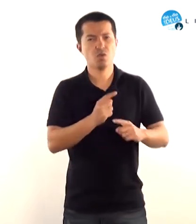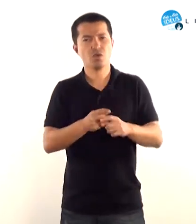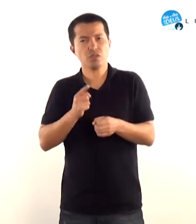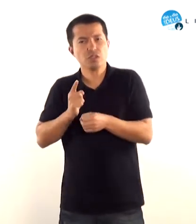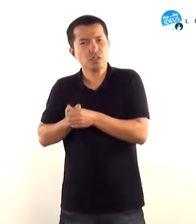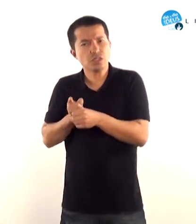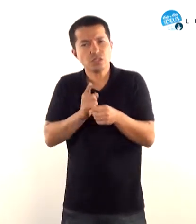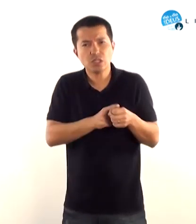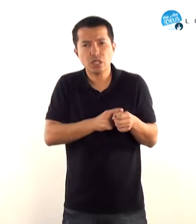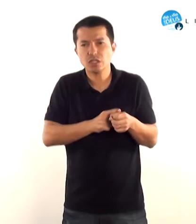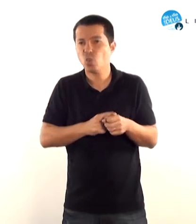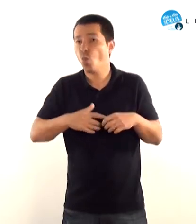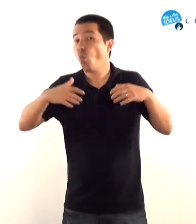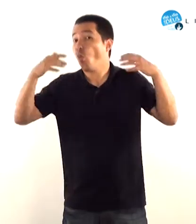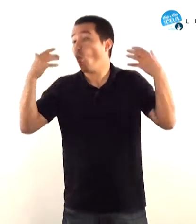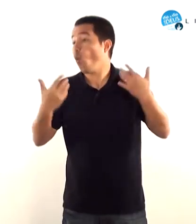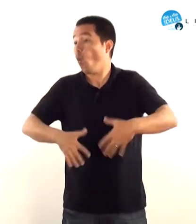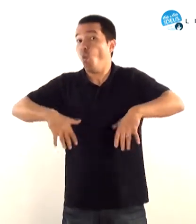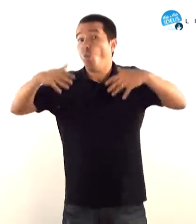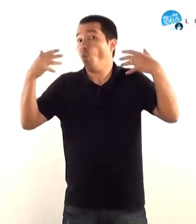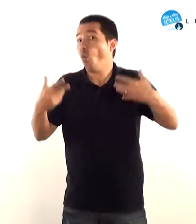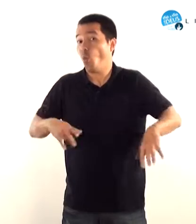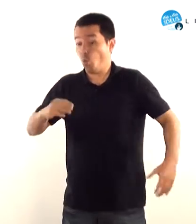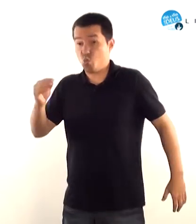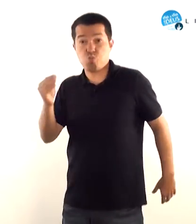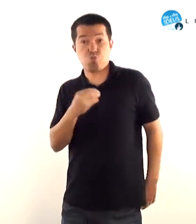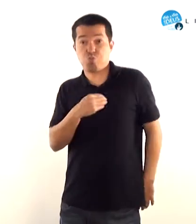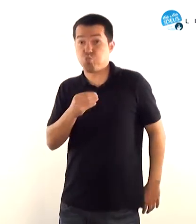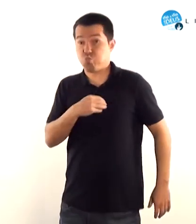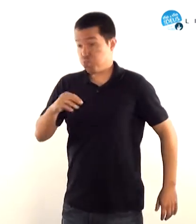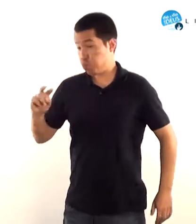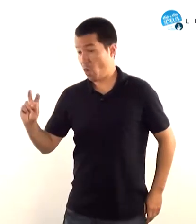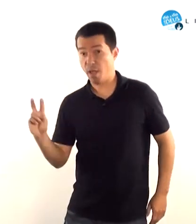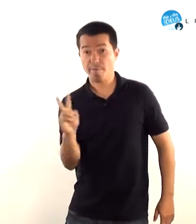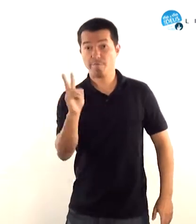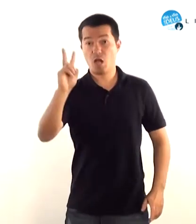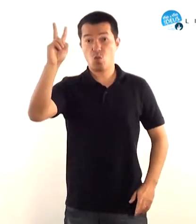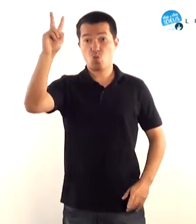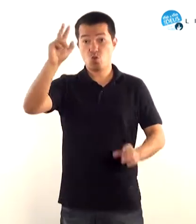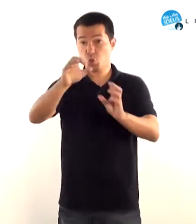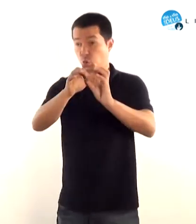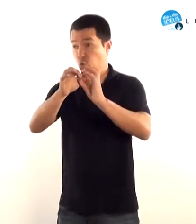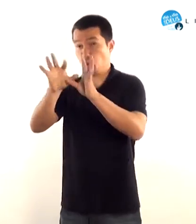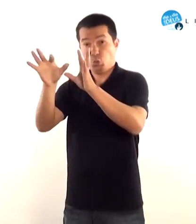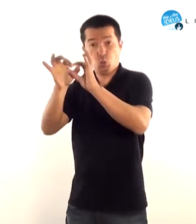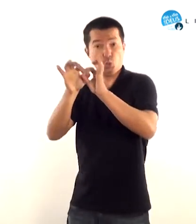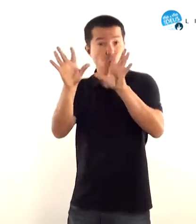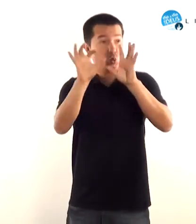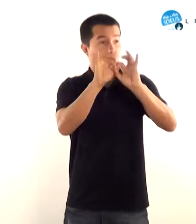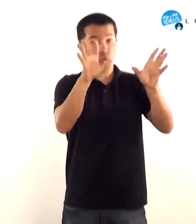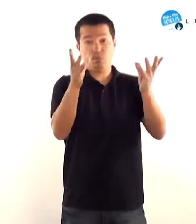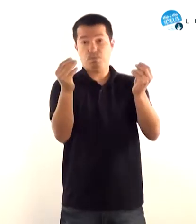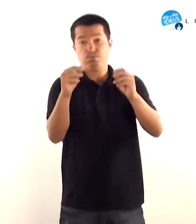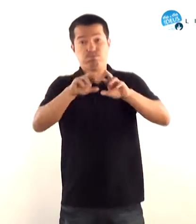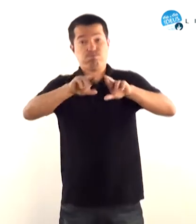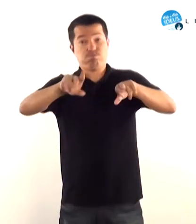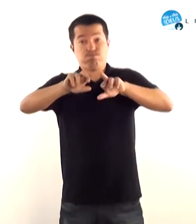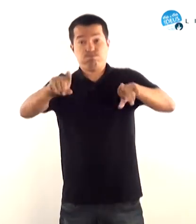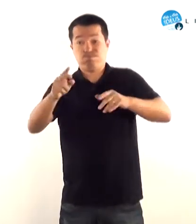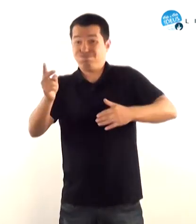sabia que essas cidades seriam destruídas por causa dos seus pecados e dos valores que elas defendiam.